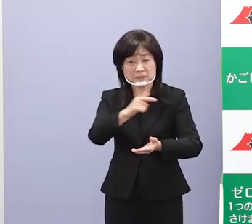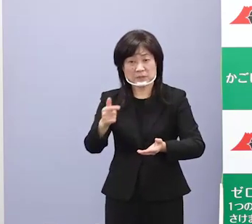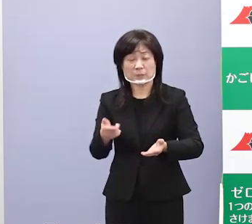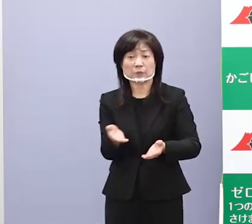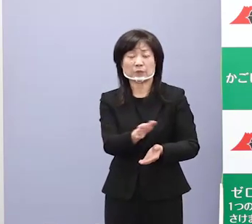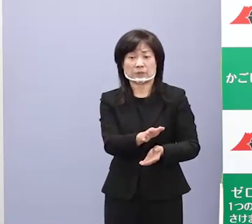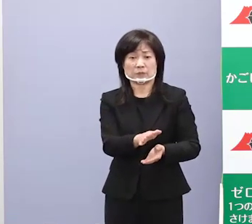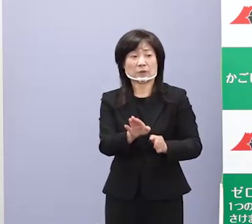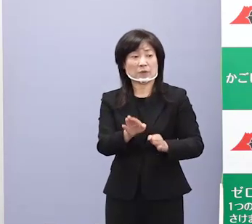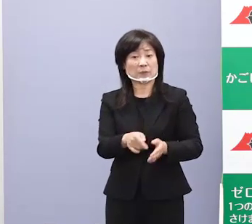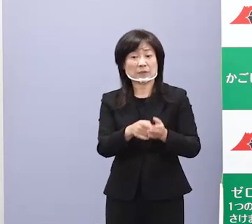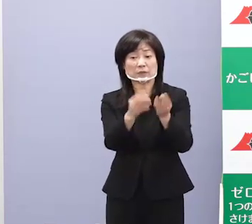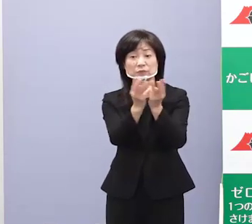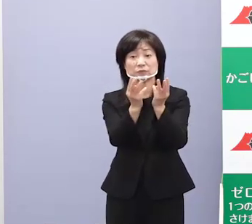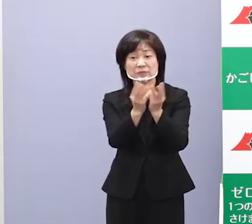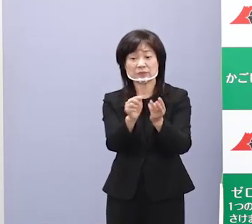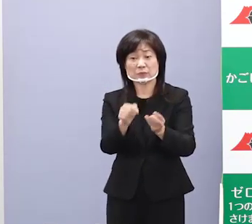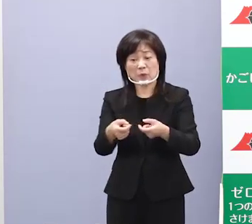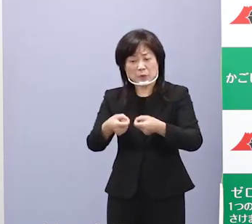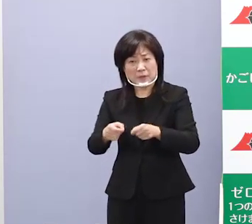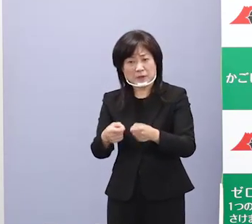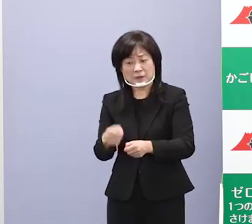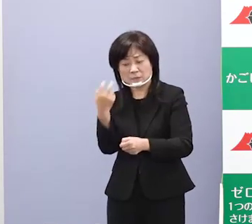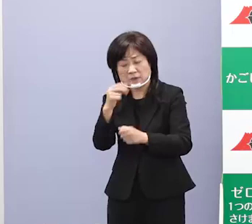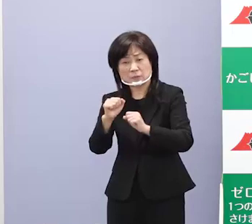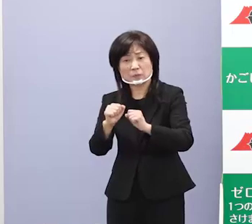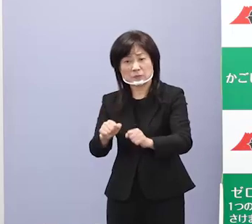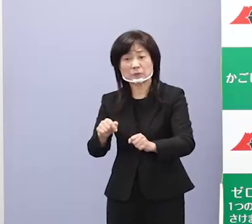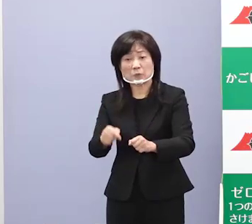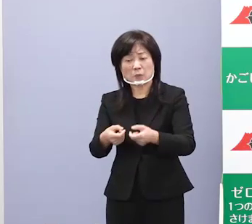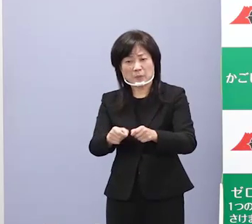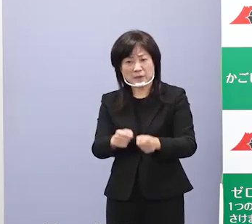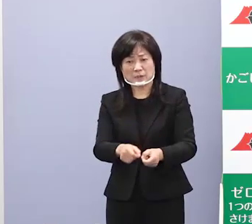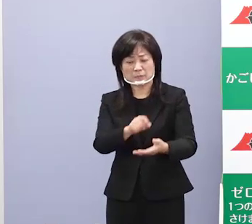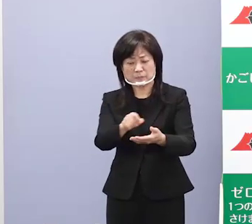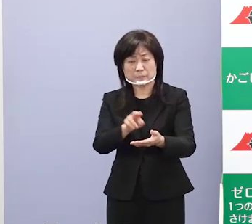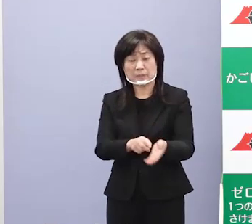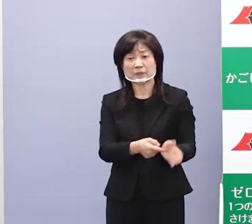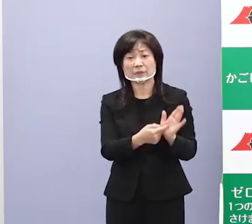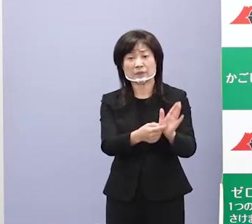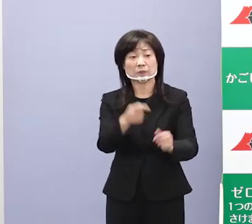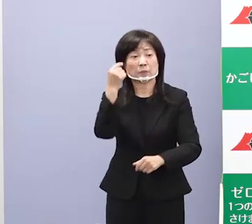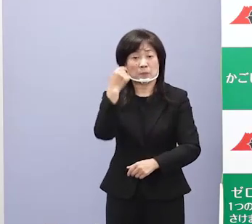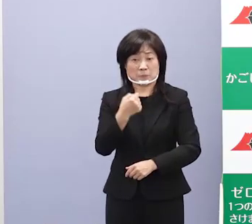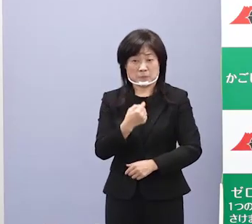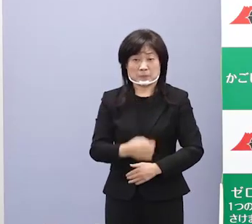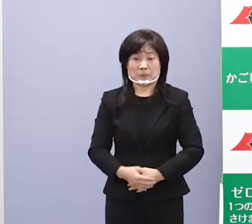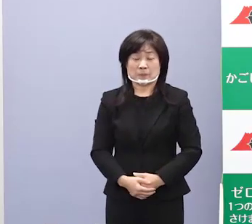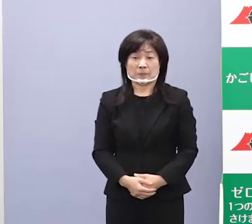た今お出している数字の精査もさらに行った形でお出しすることになるだろうというふうに思っているところです。